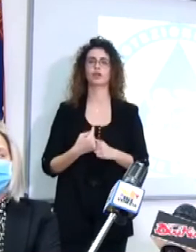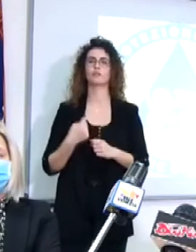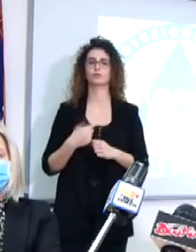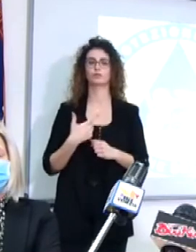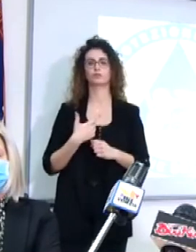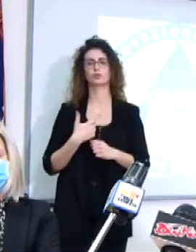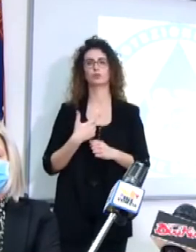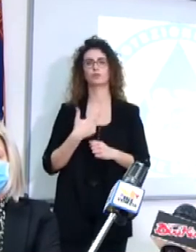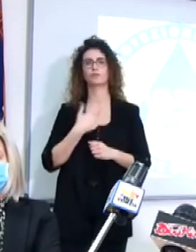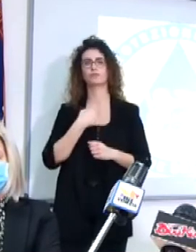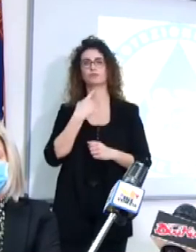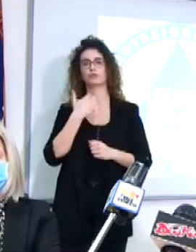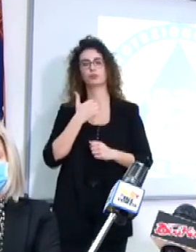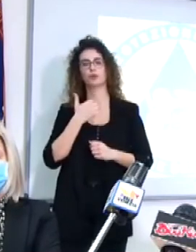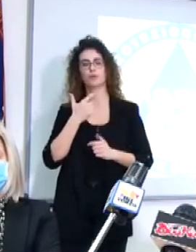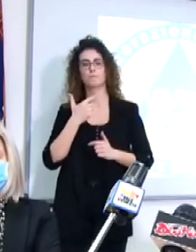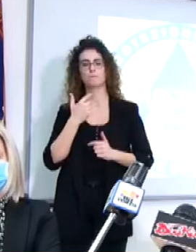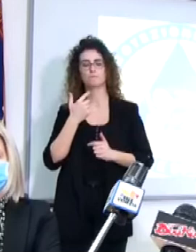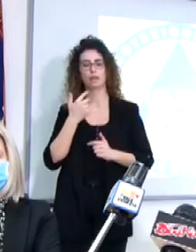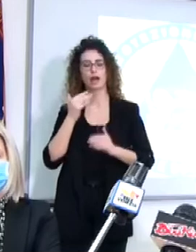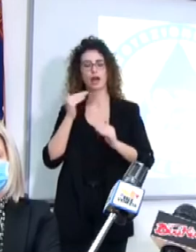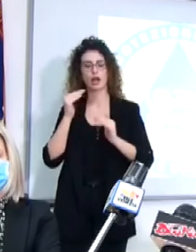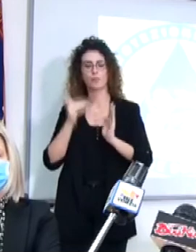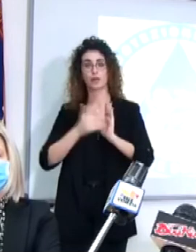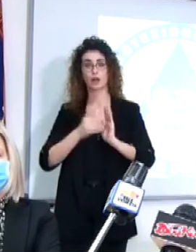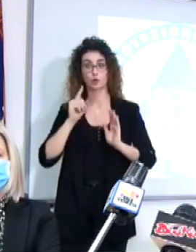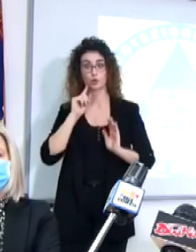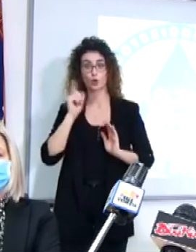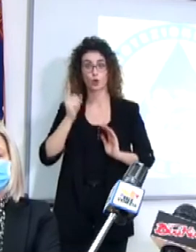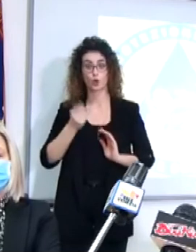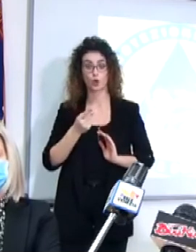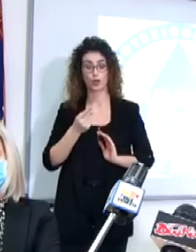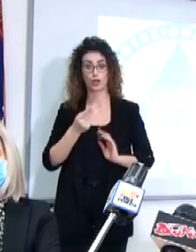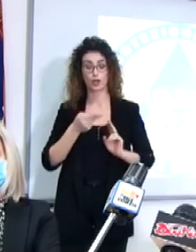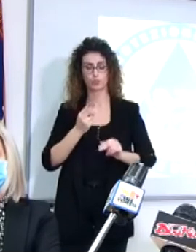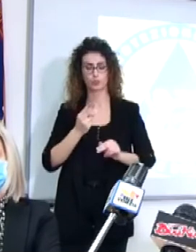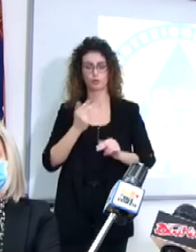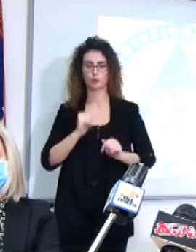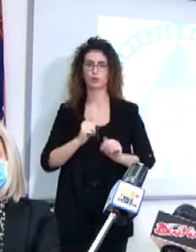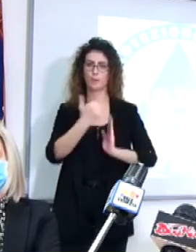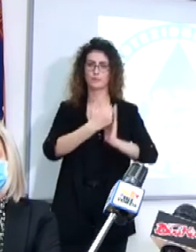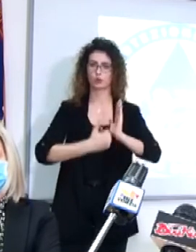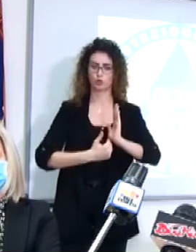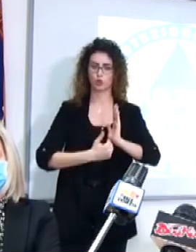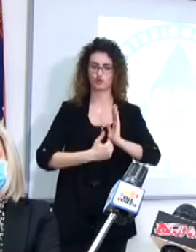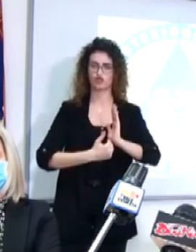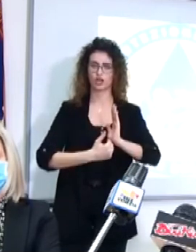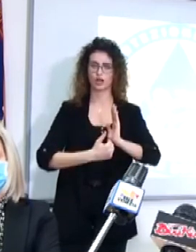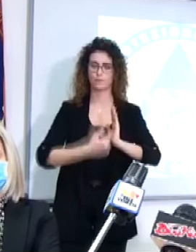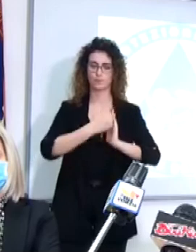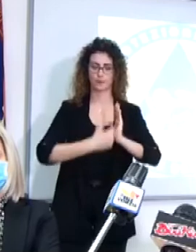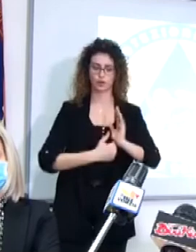insomma di maggiore precauzione applicare la stessa metodologia che noi seguiamo per i casi con